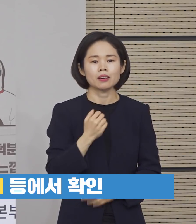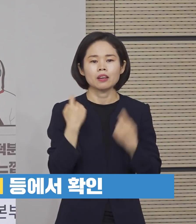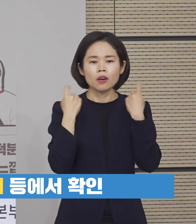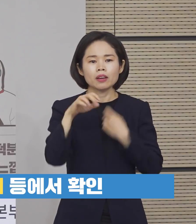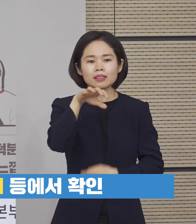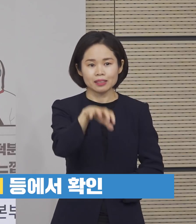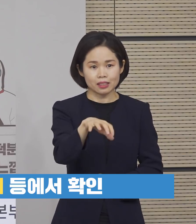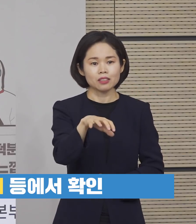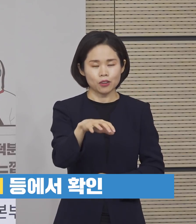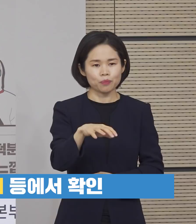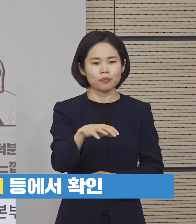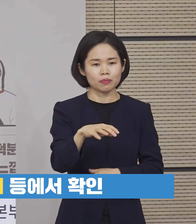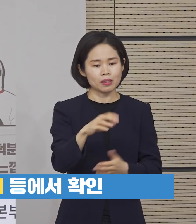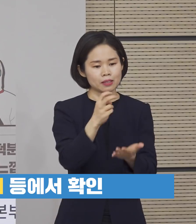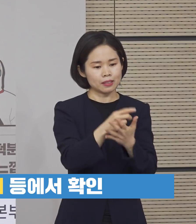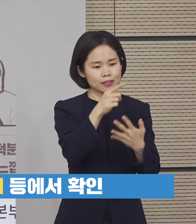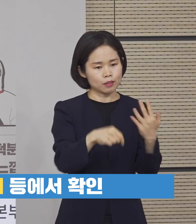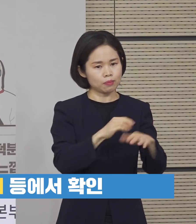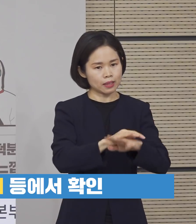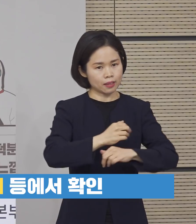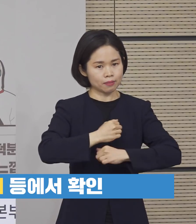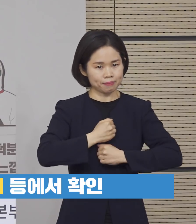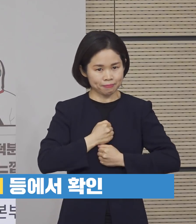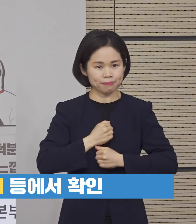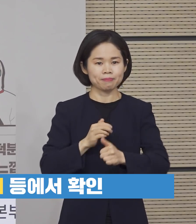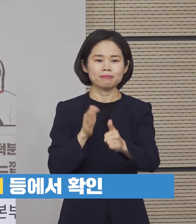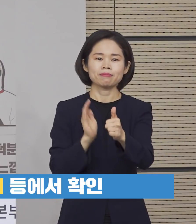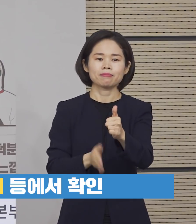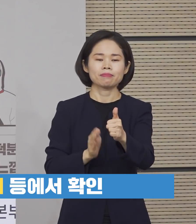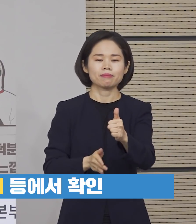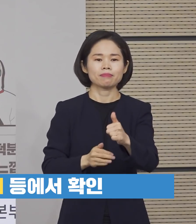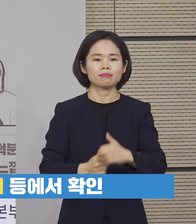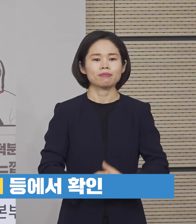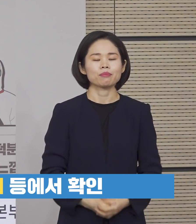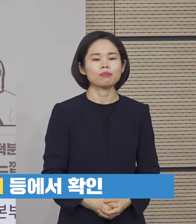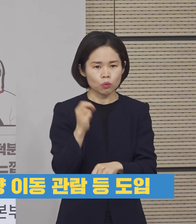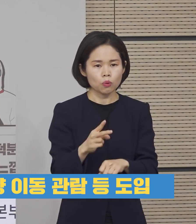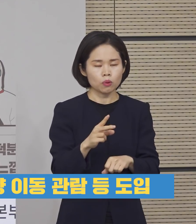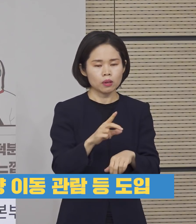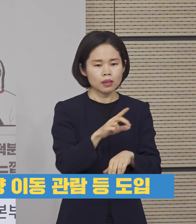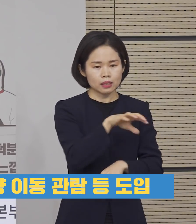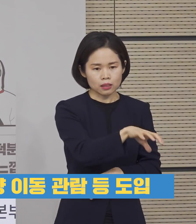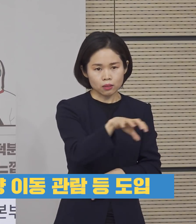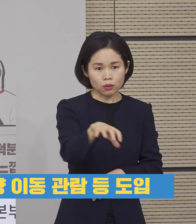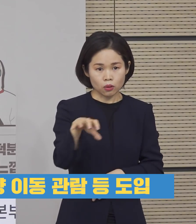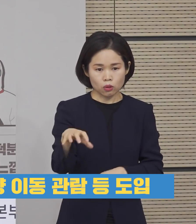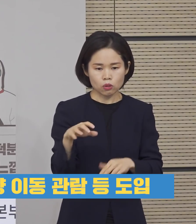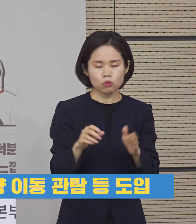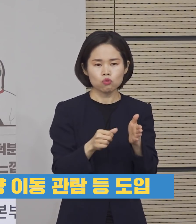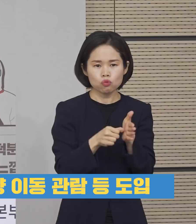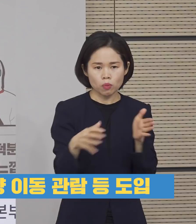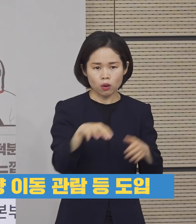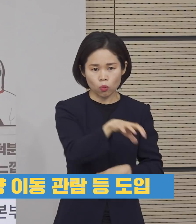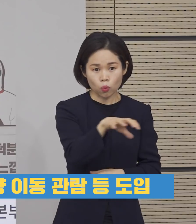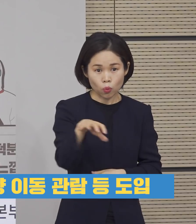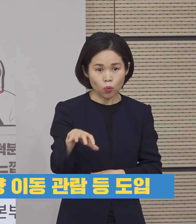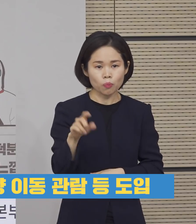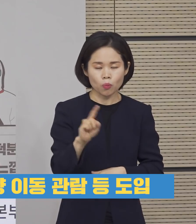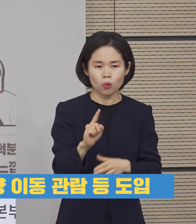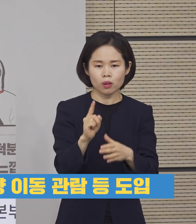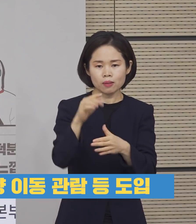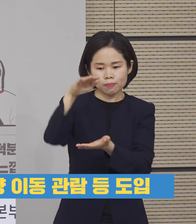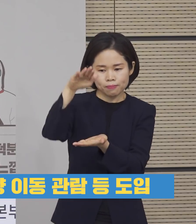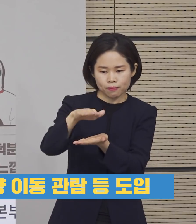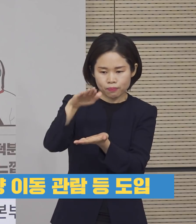바라며 현장에서도 적극 활용해 주시기를 당부드립니다. 또한 각 지역의 주요